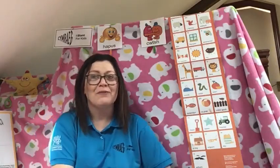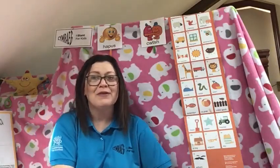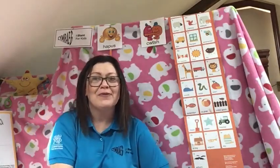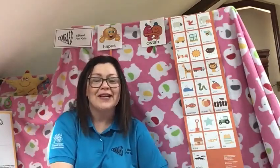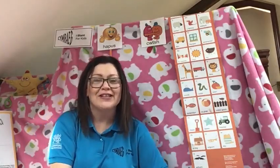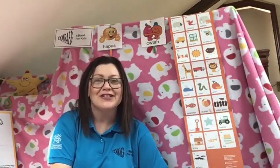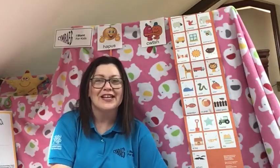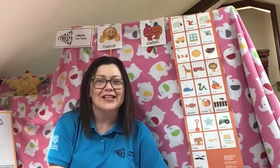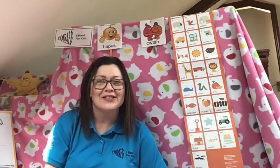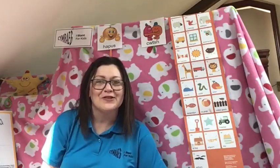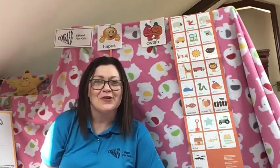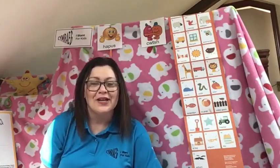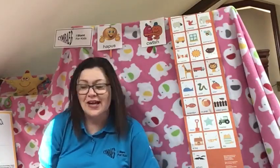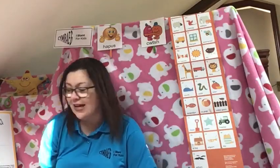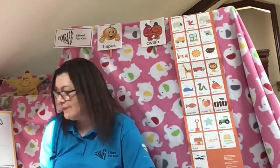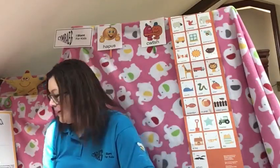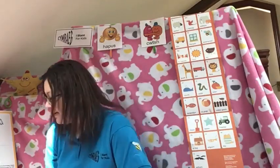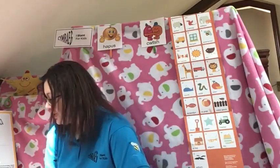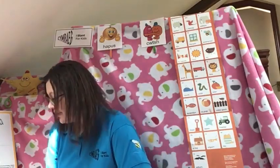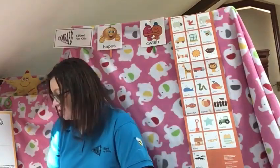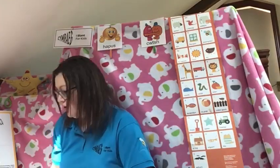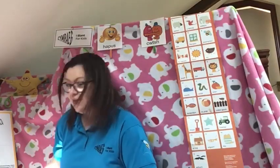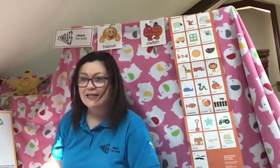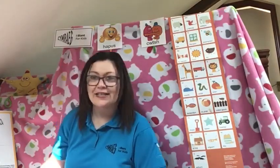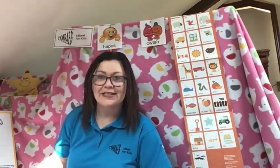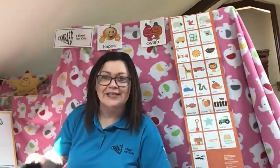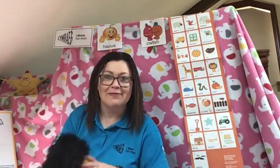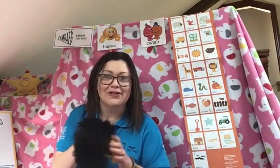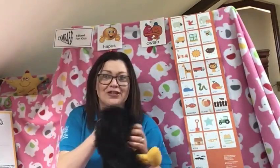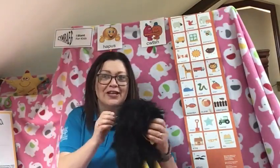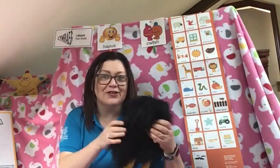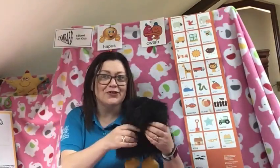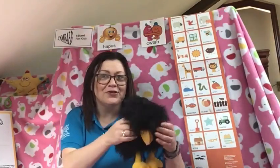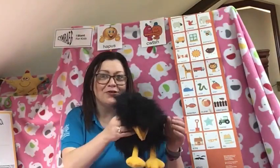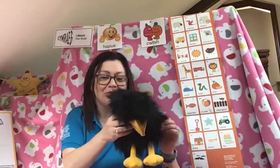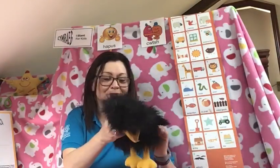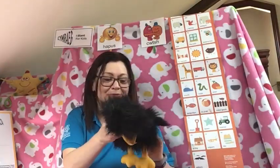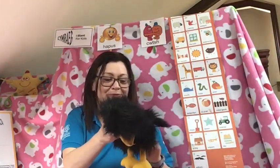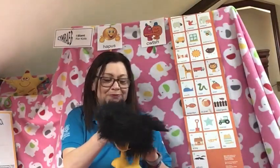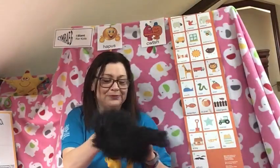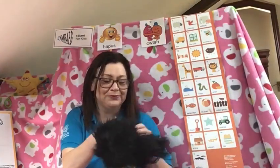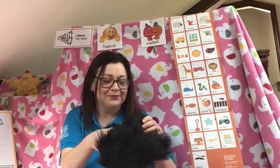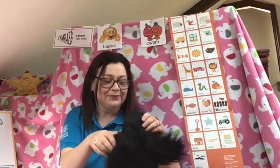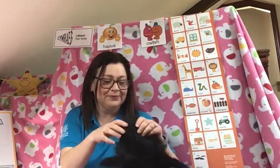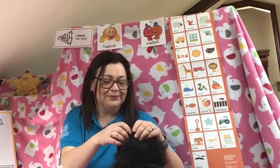Mi welais Jack a do. A ble mae Jack do? Dyma Jack do.